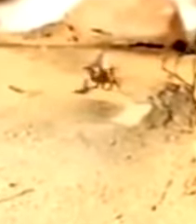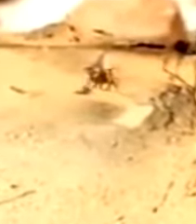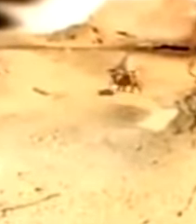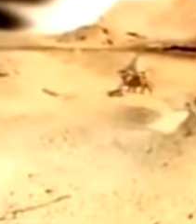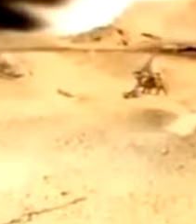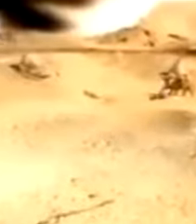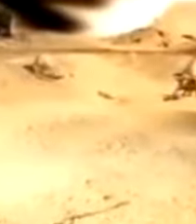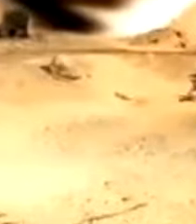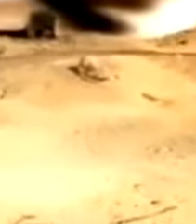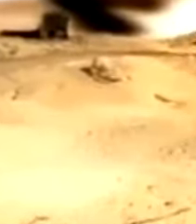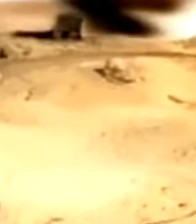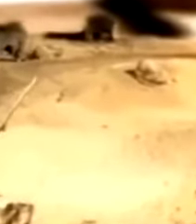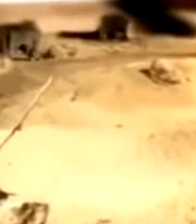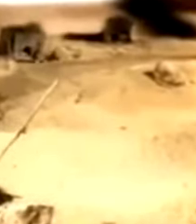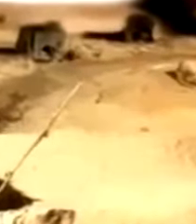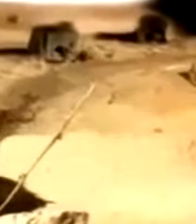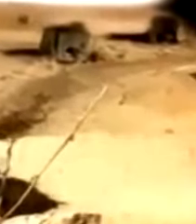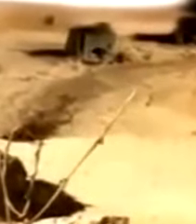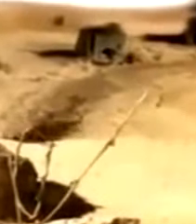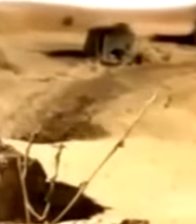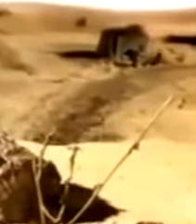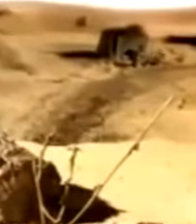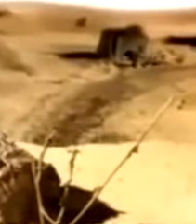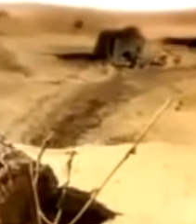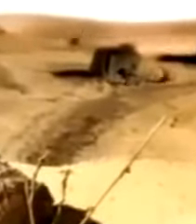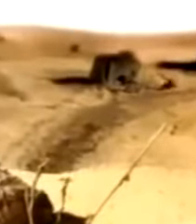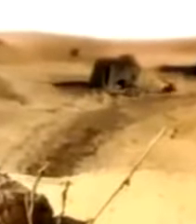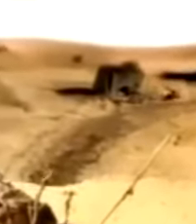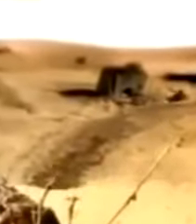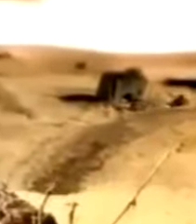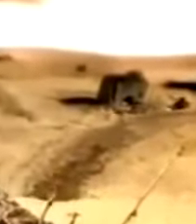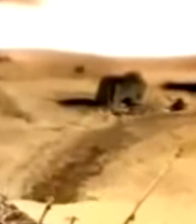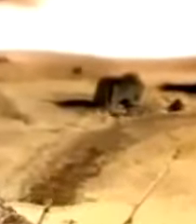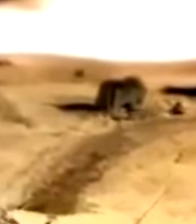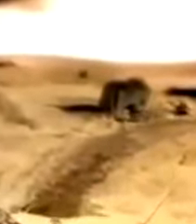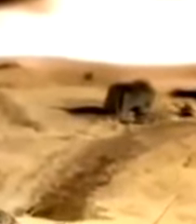do que ele poderia imaginar.